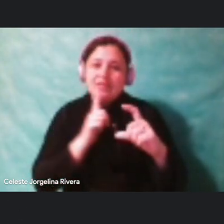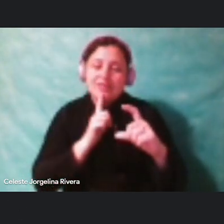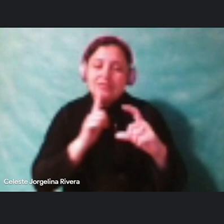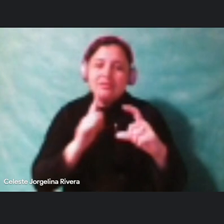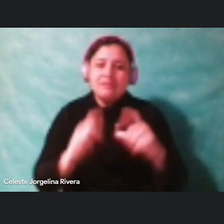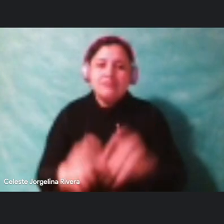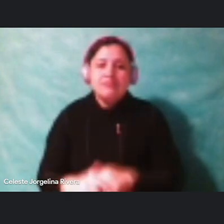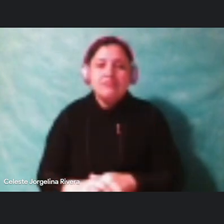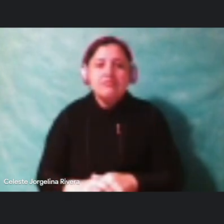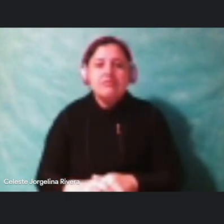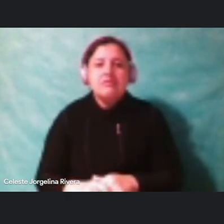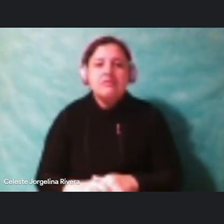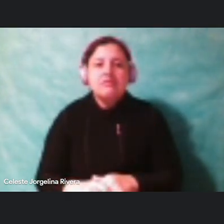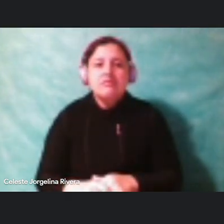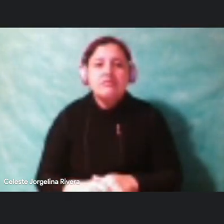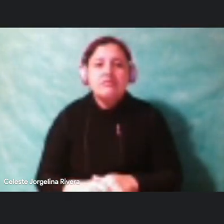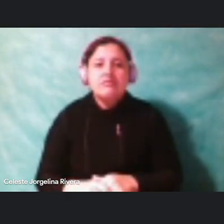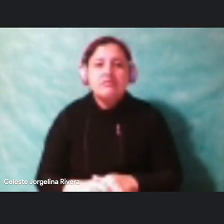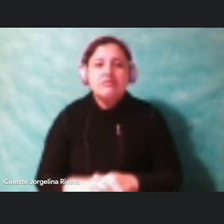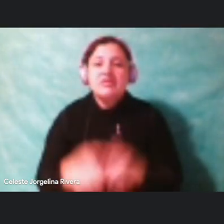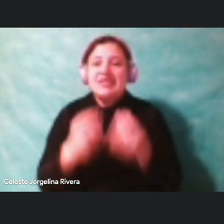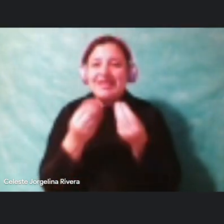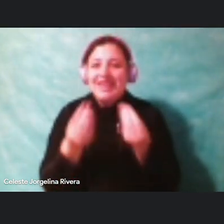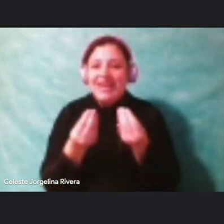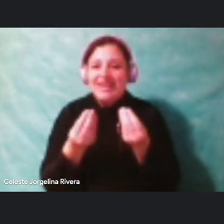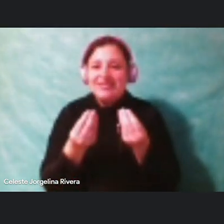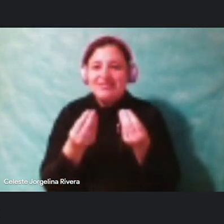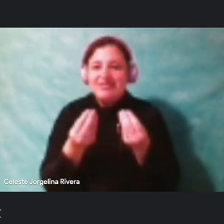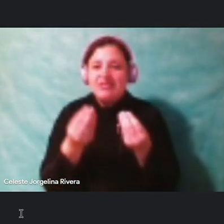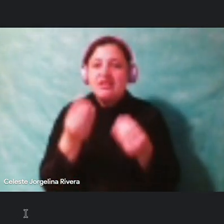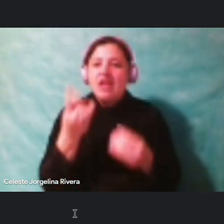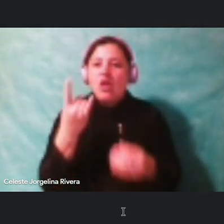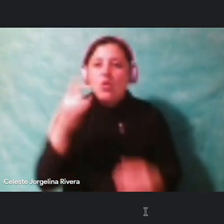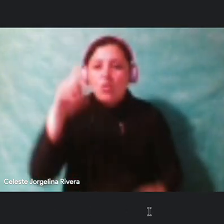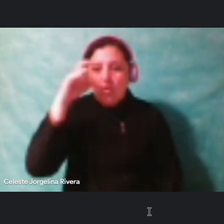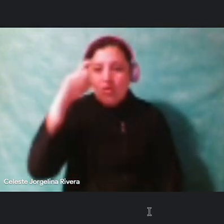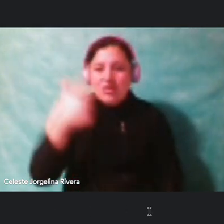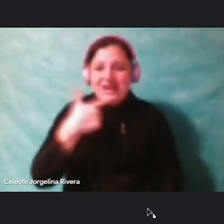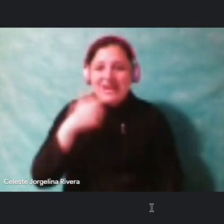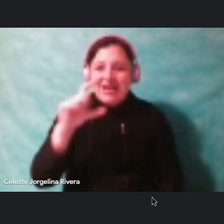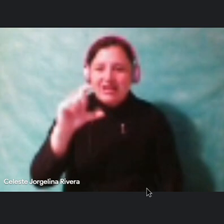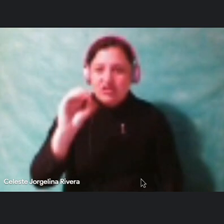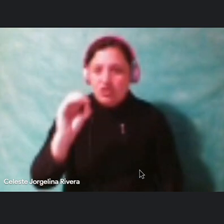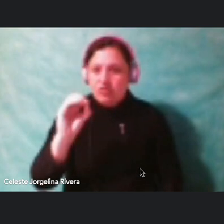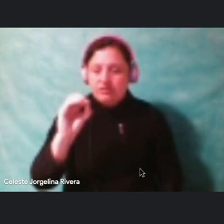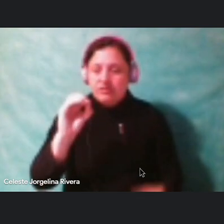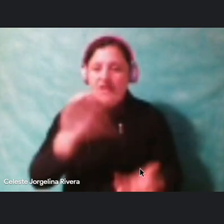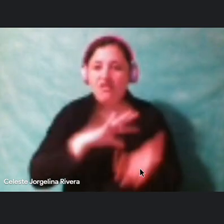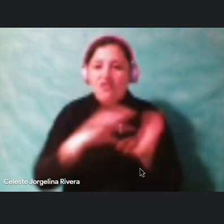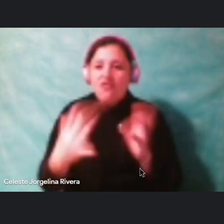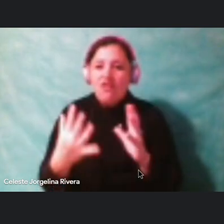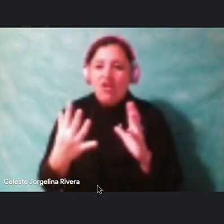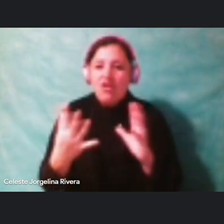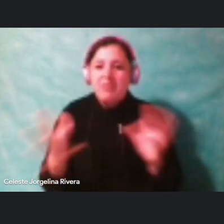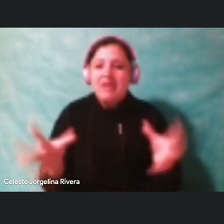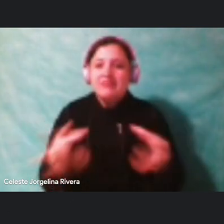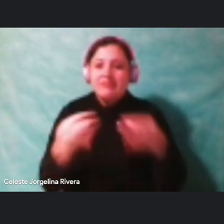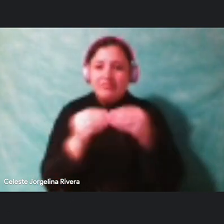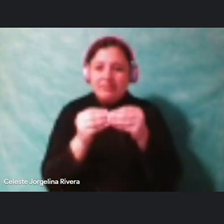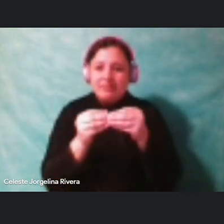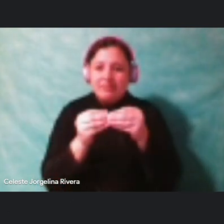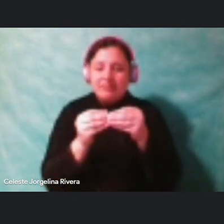que es de la UNESCO, ¿sí? Todo esto es de la UNESCO, ¿sí? Entonces